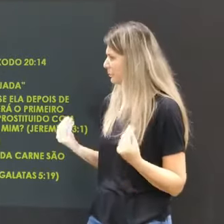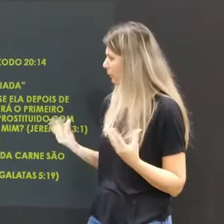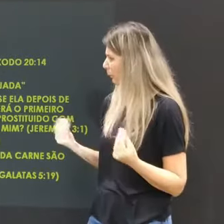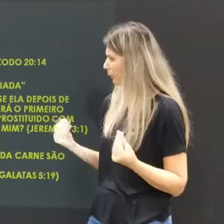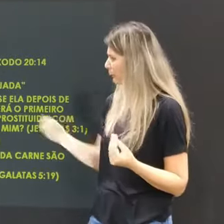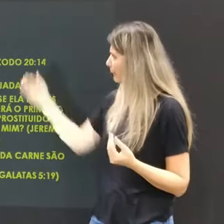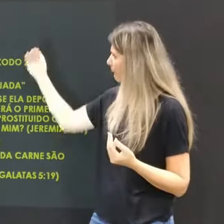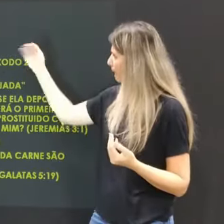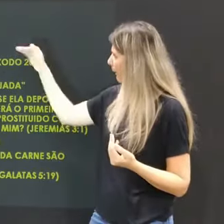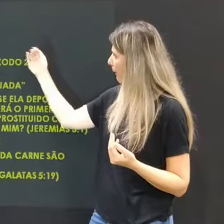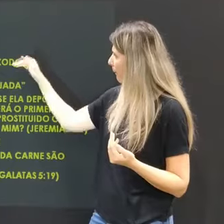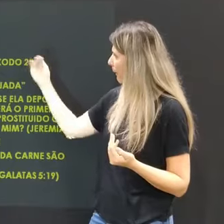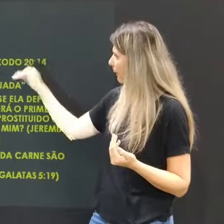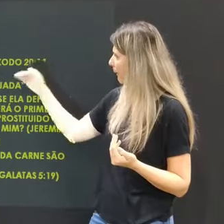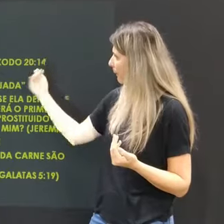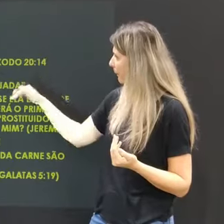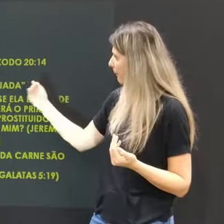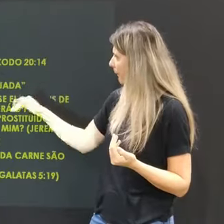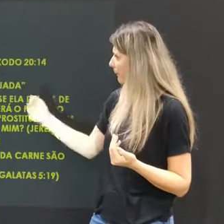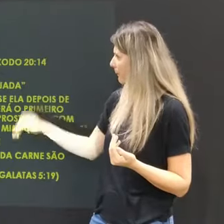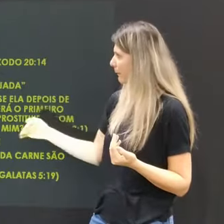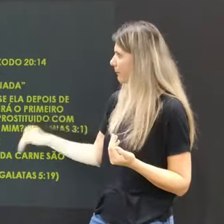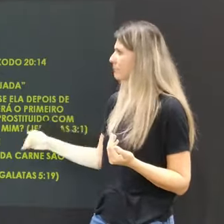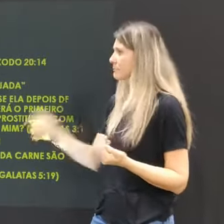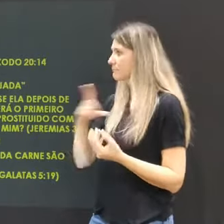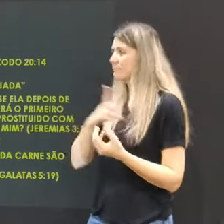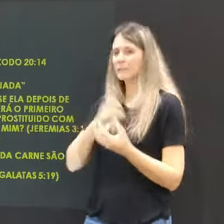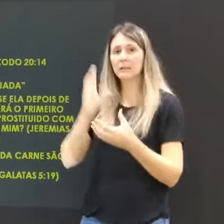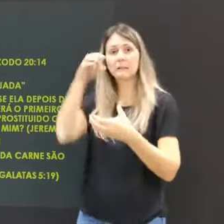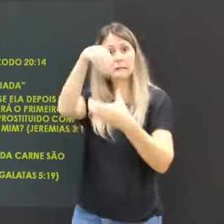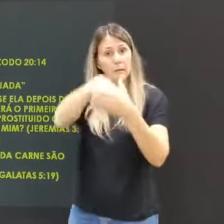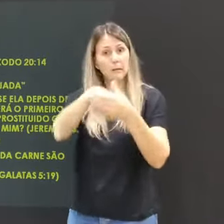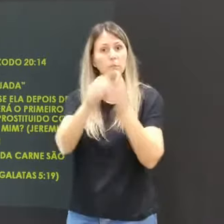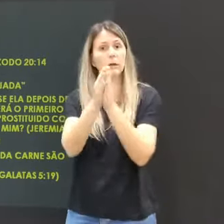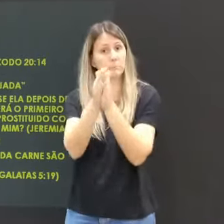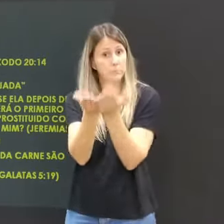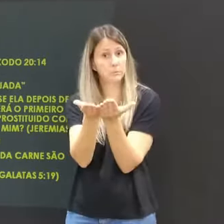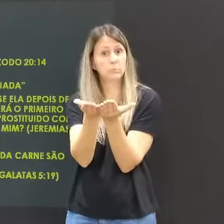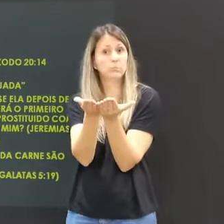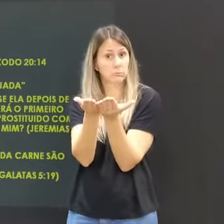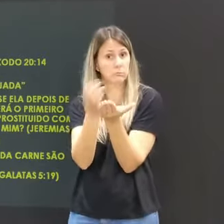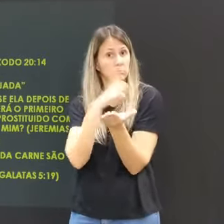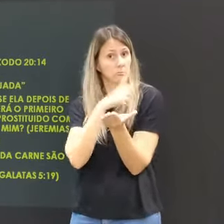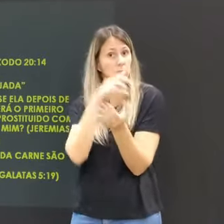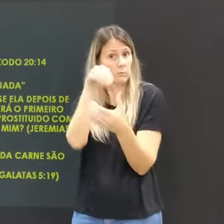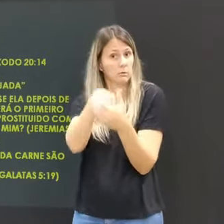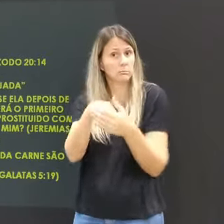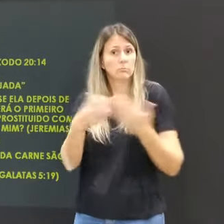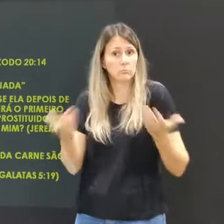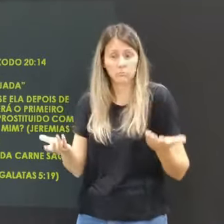fornicação é pecado, que é a prostituição. Todos esses são vários tipos de pecado. Isso está na palavra de Deus, na Bíblia fala sobre